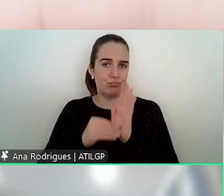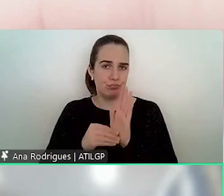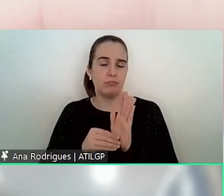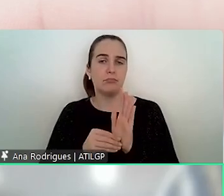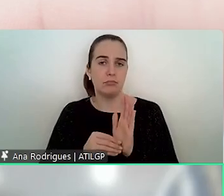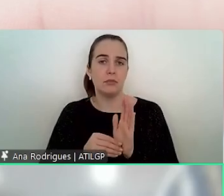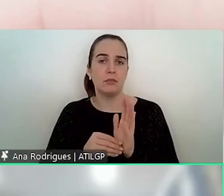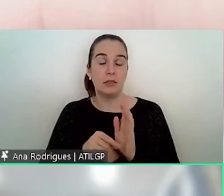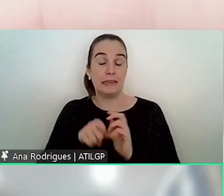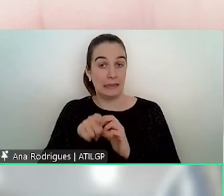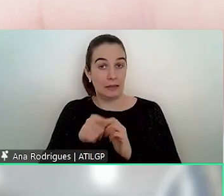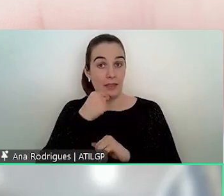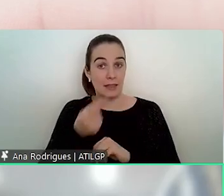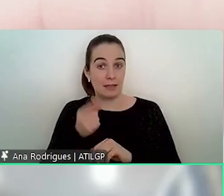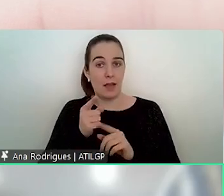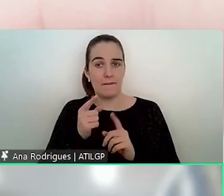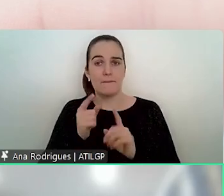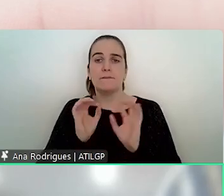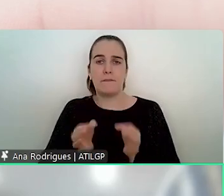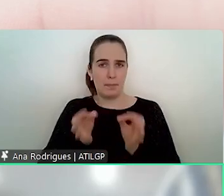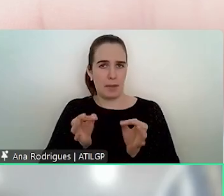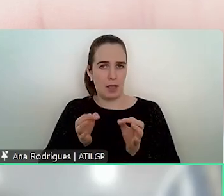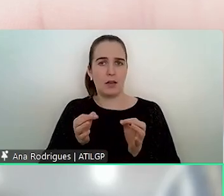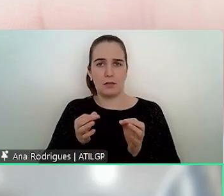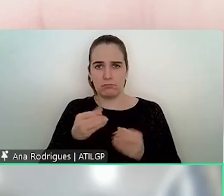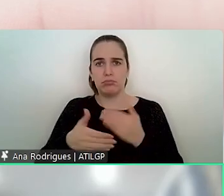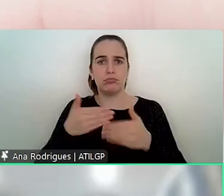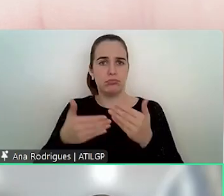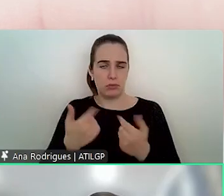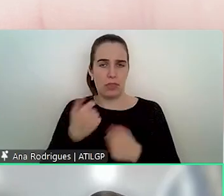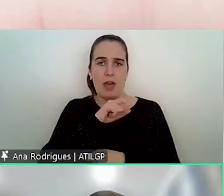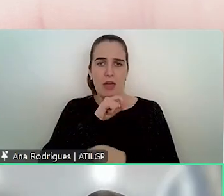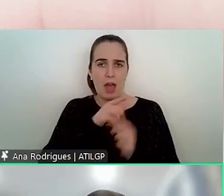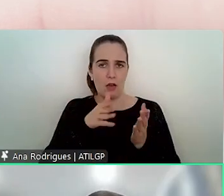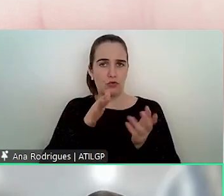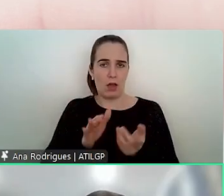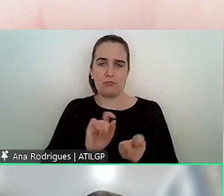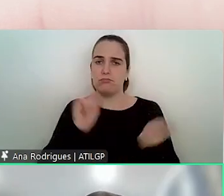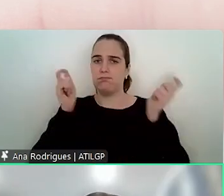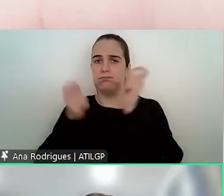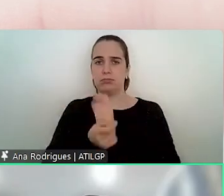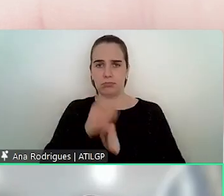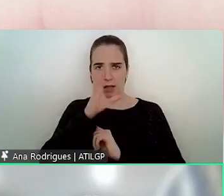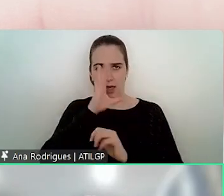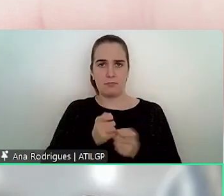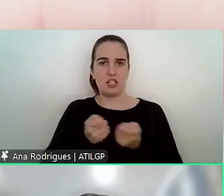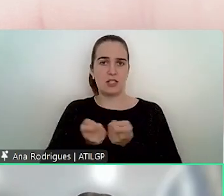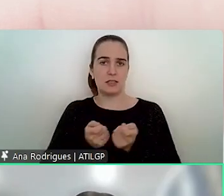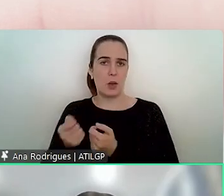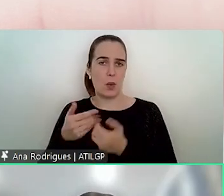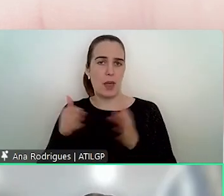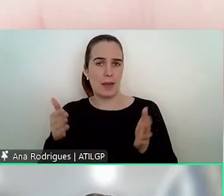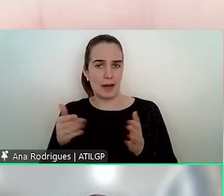como uma das medidas mais promissoras, com potencial transformador da administração aberta, tal como